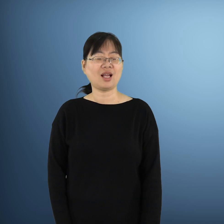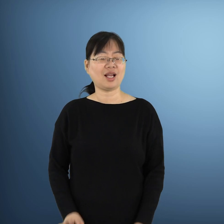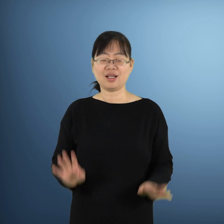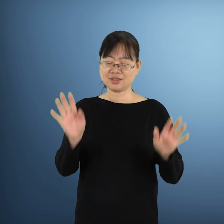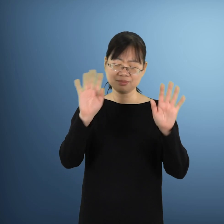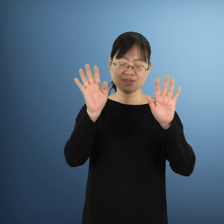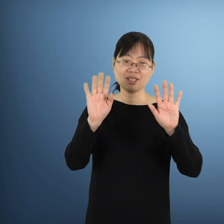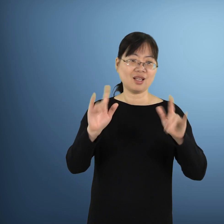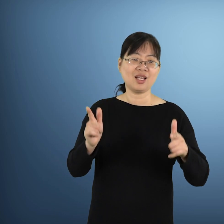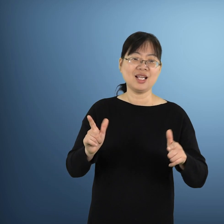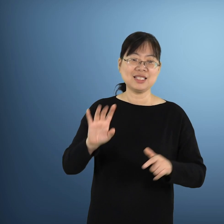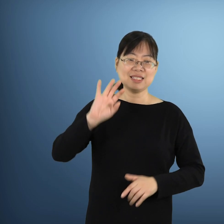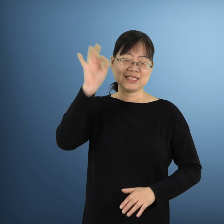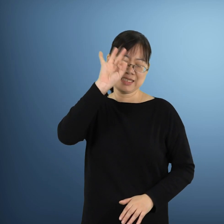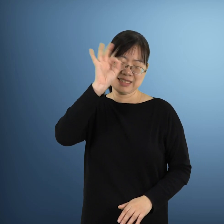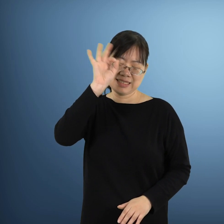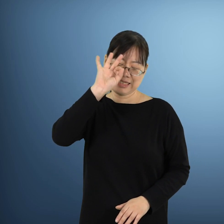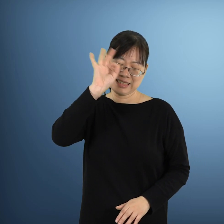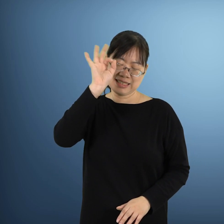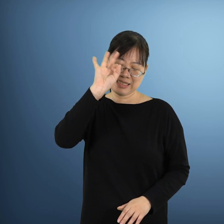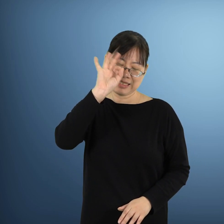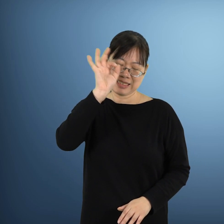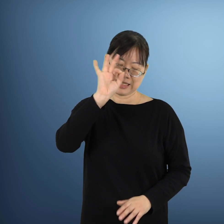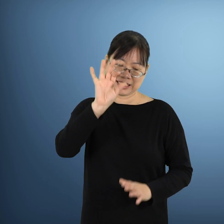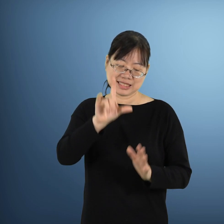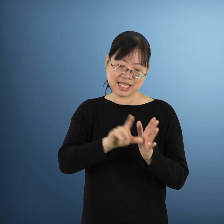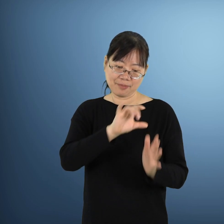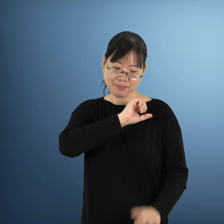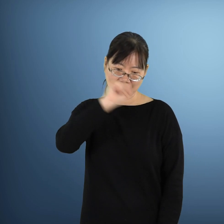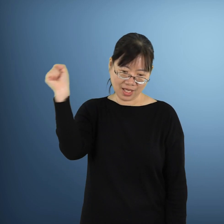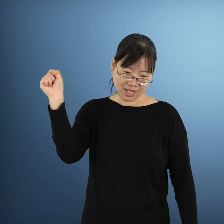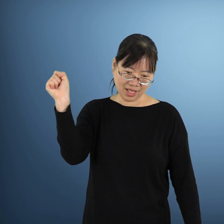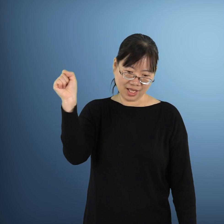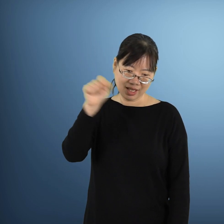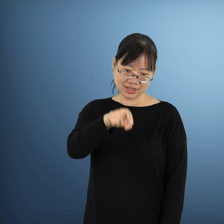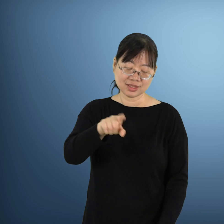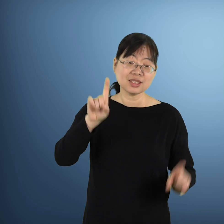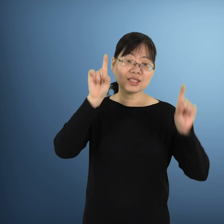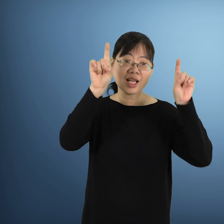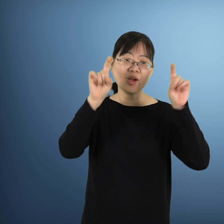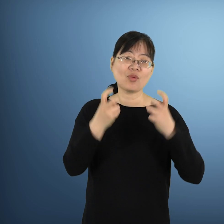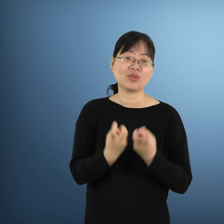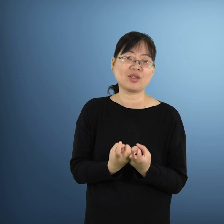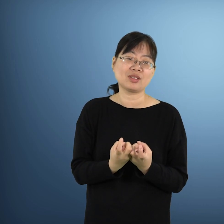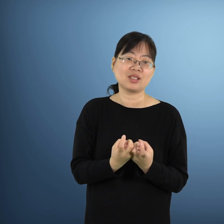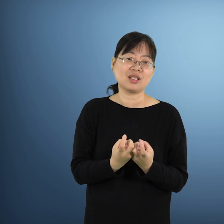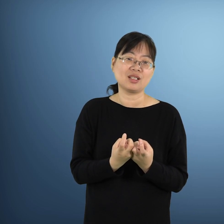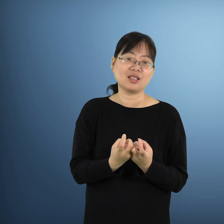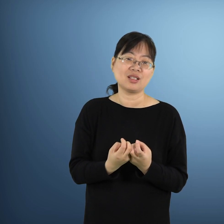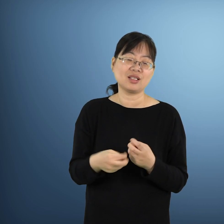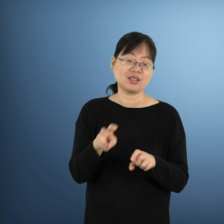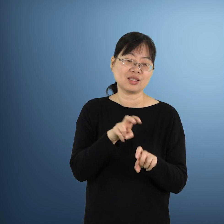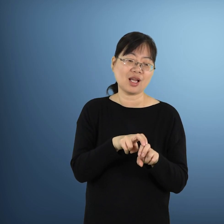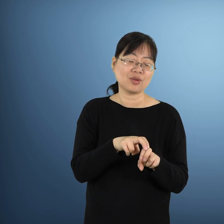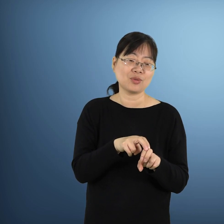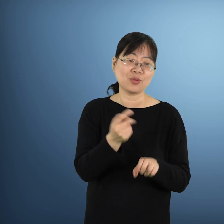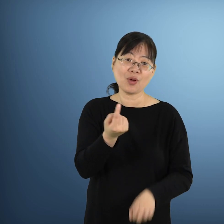아니요. 찾을 때까지 찾도록. 그래서 그 양을 어떻게 하고 오죠? 타고